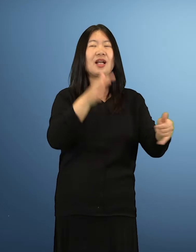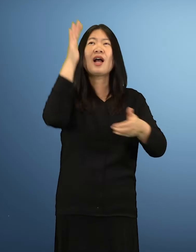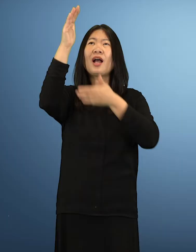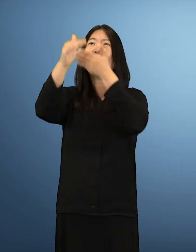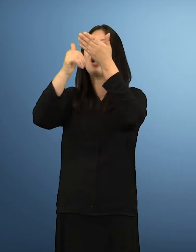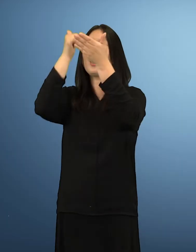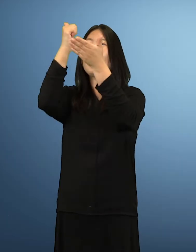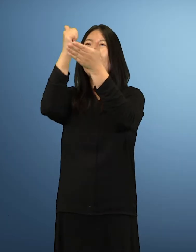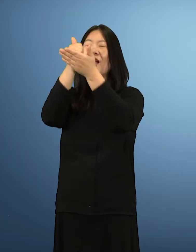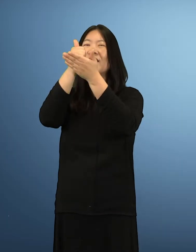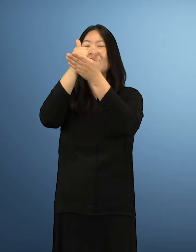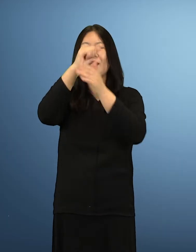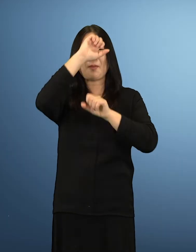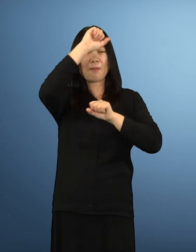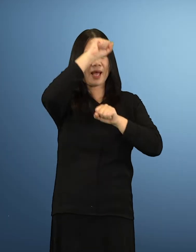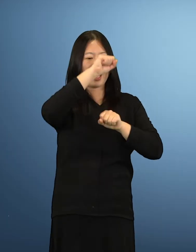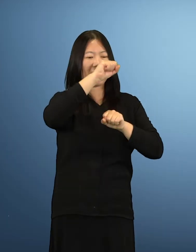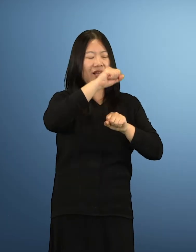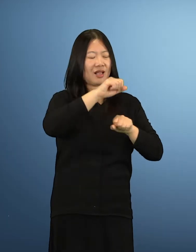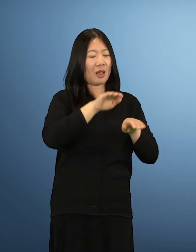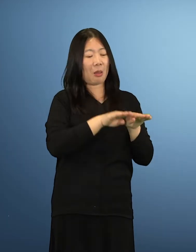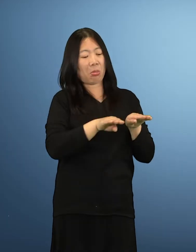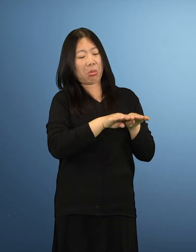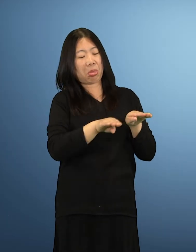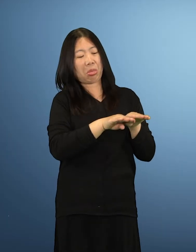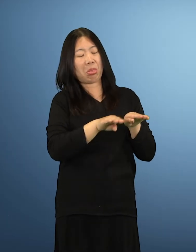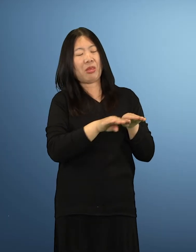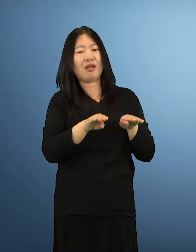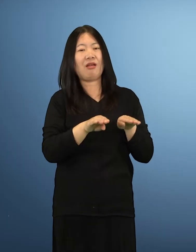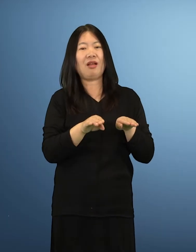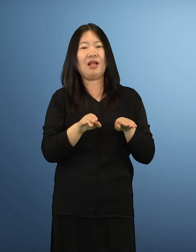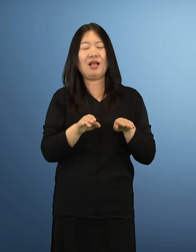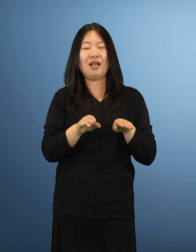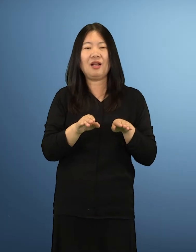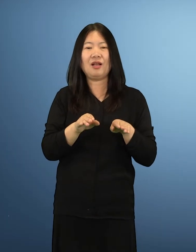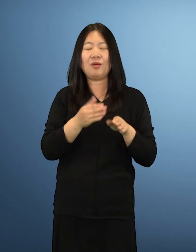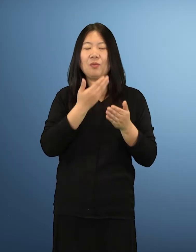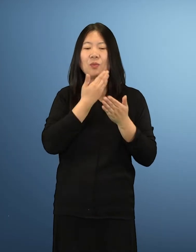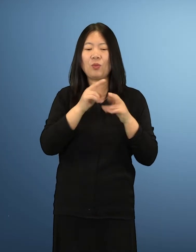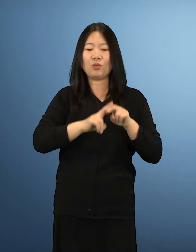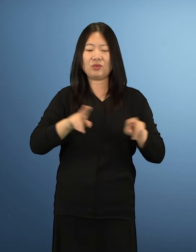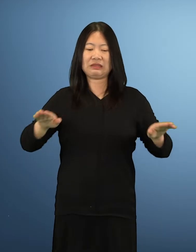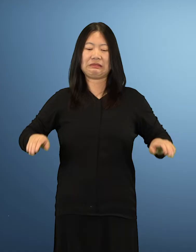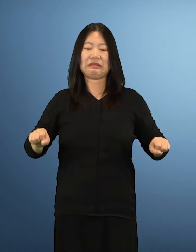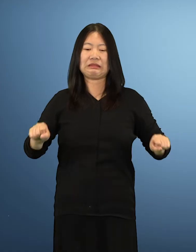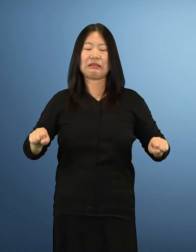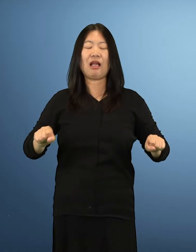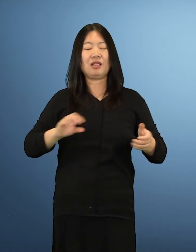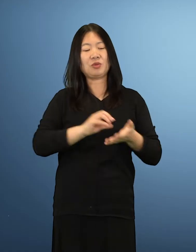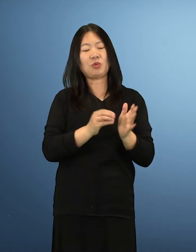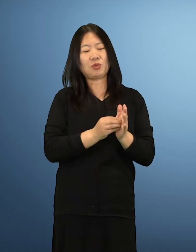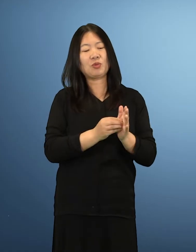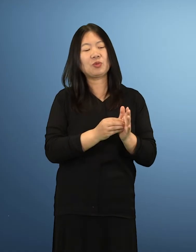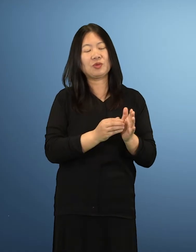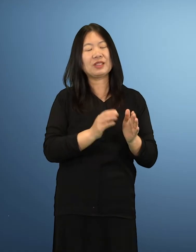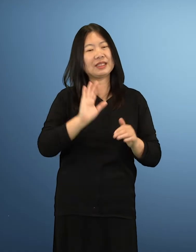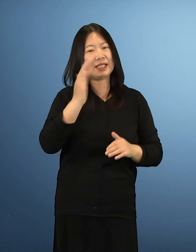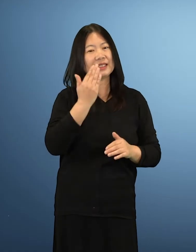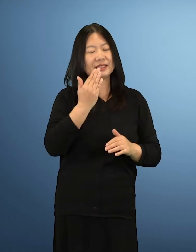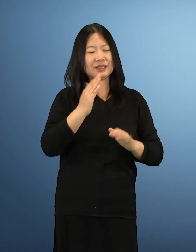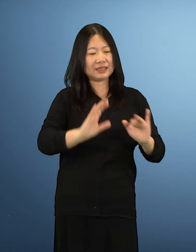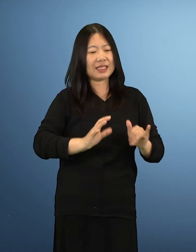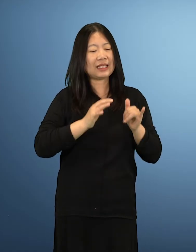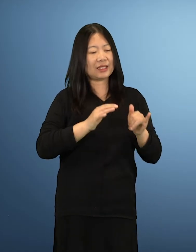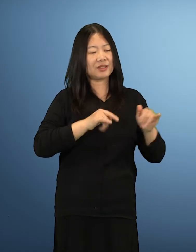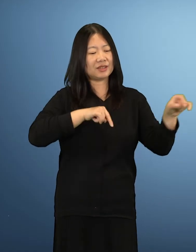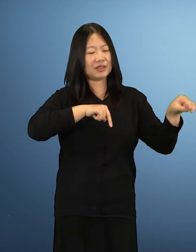하나님의 발등상에 해당하는 이 하나님의 보좌에 해당하는 세상을 통치하시고 경영하시고